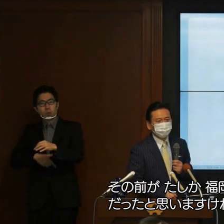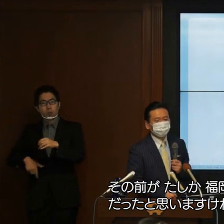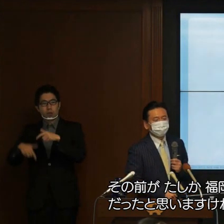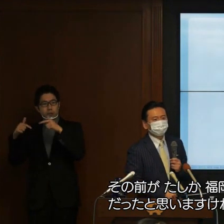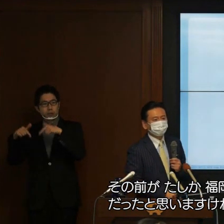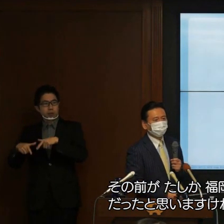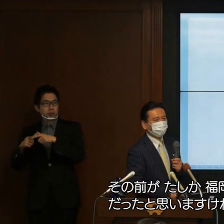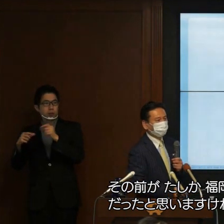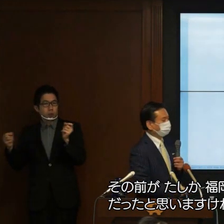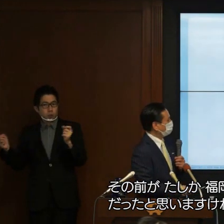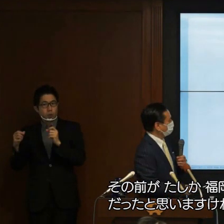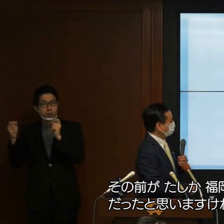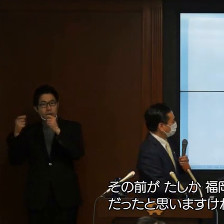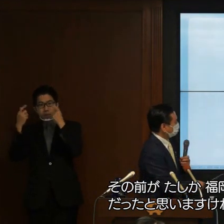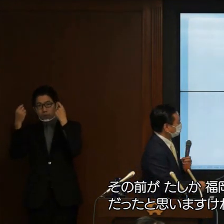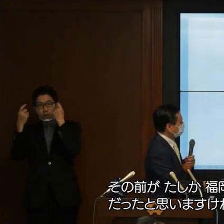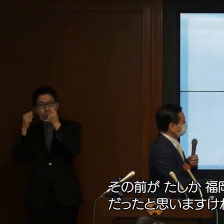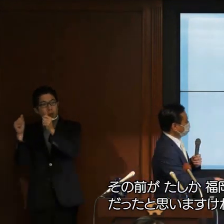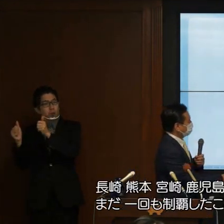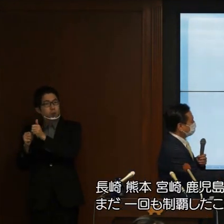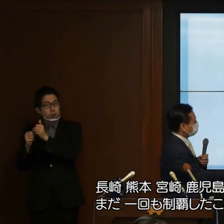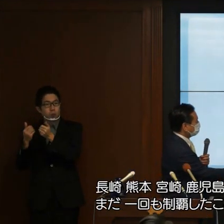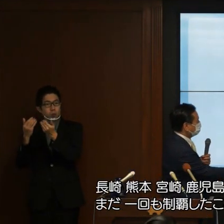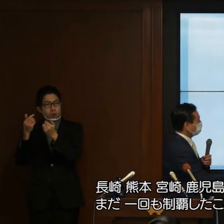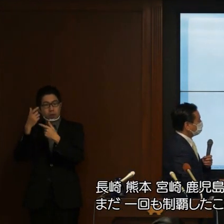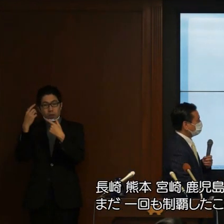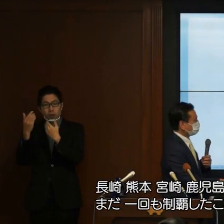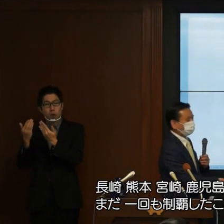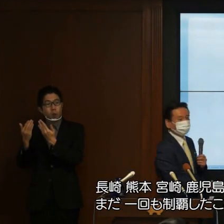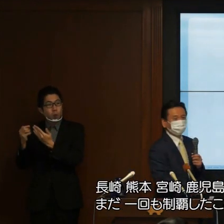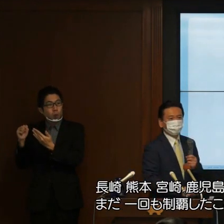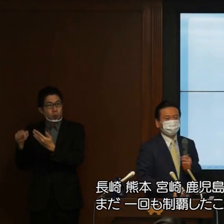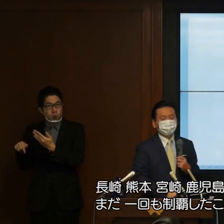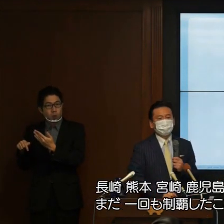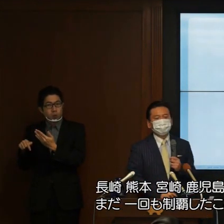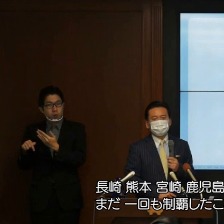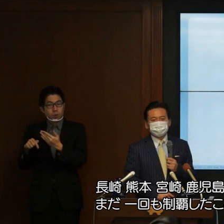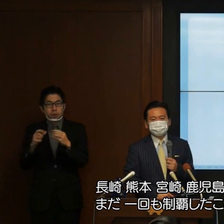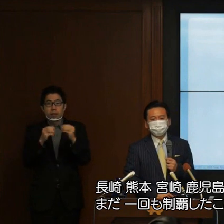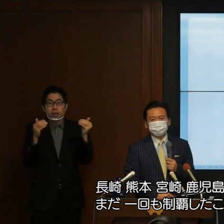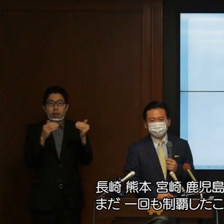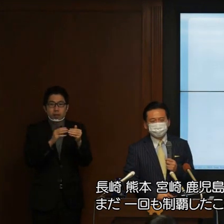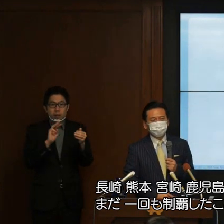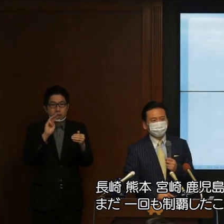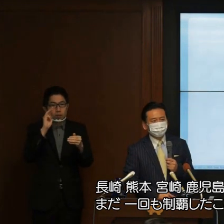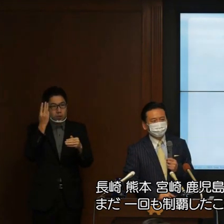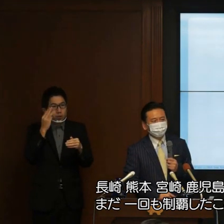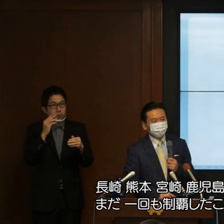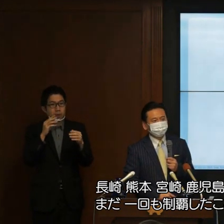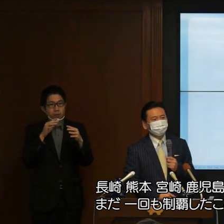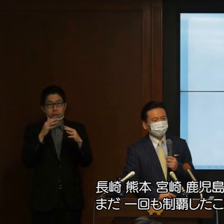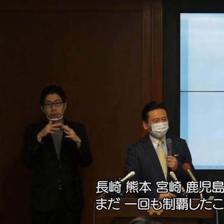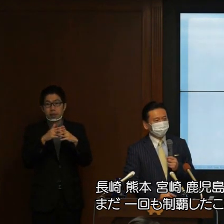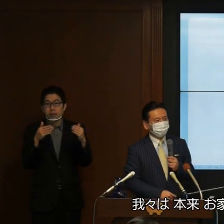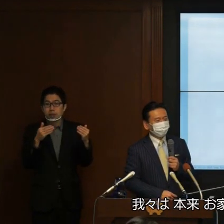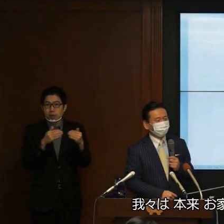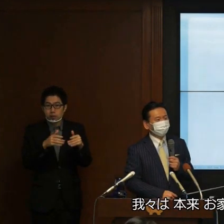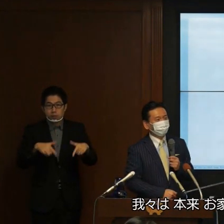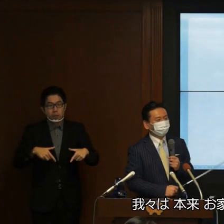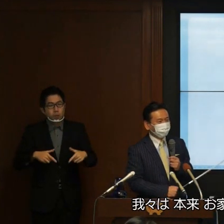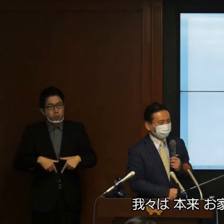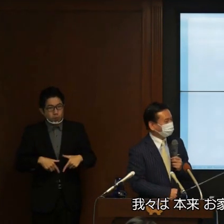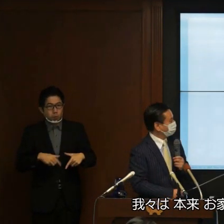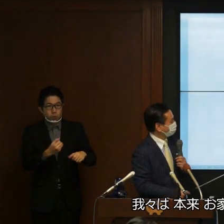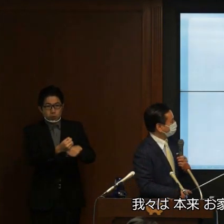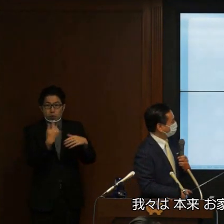ますけれども、ということで、長崎熊本宮崎鹿児島はまだ1回も制覇したことがないということで、我々は